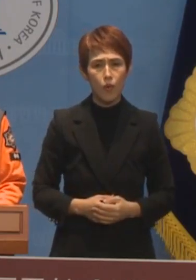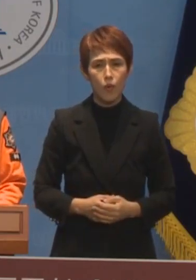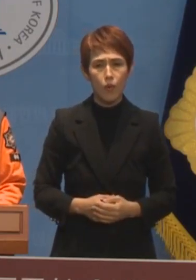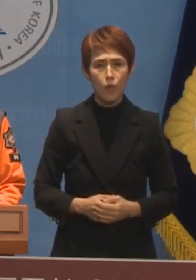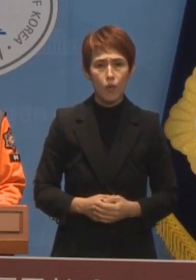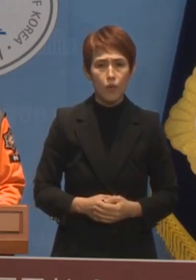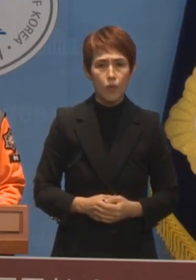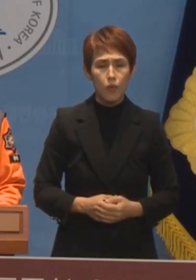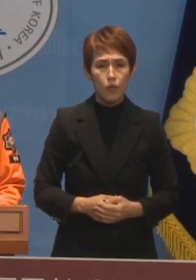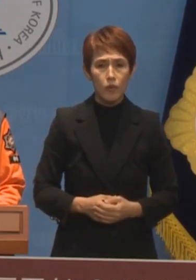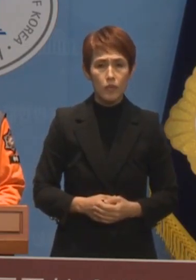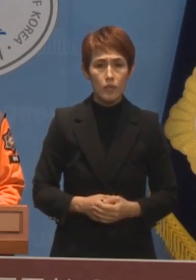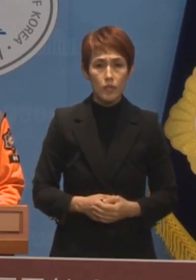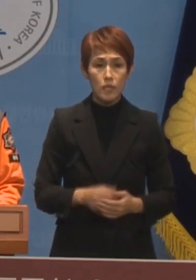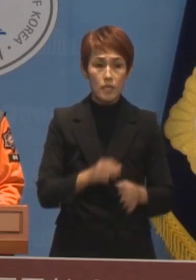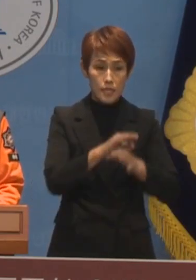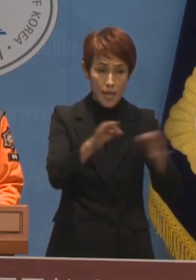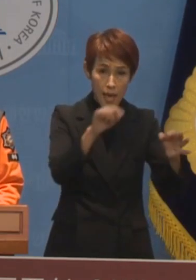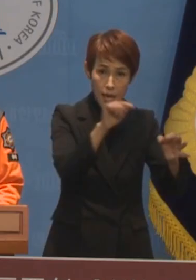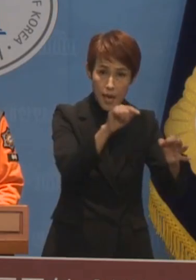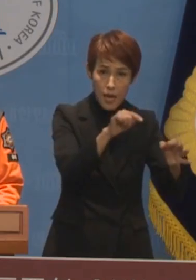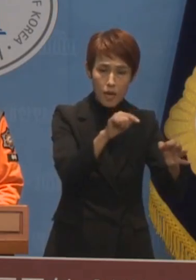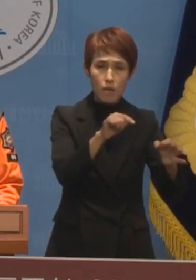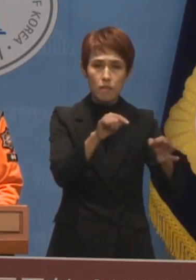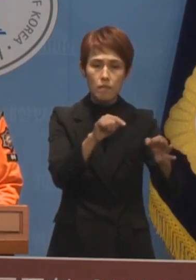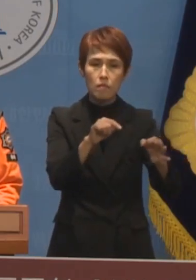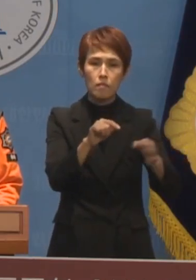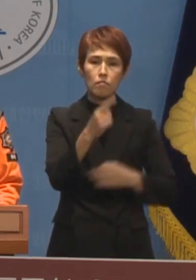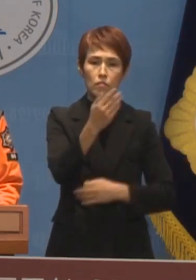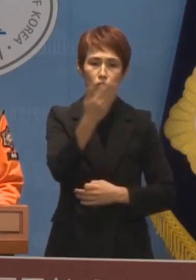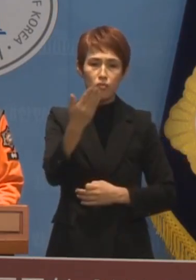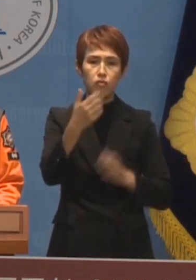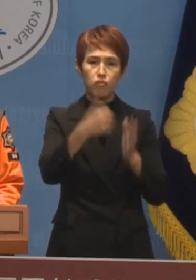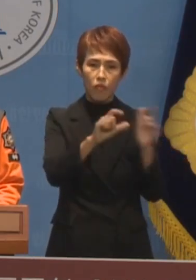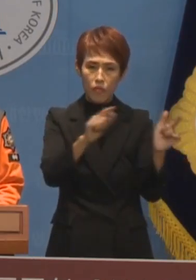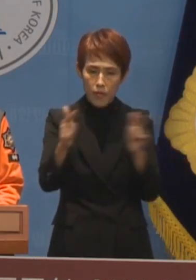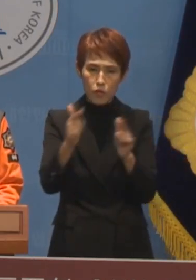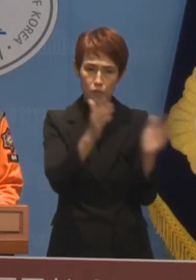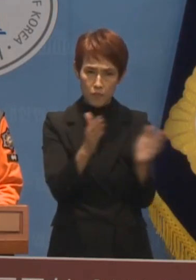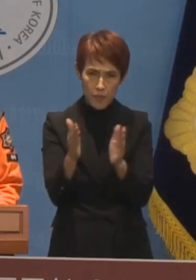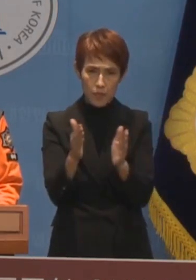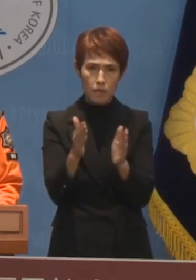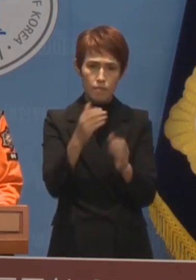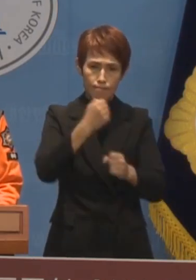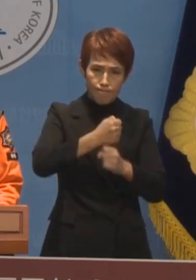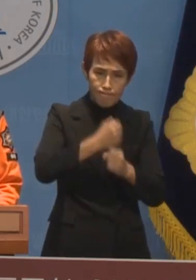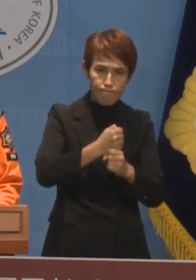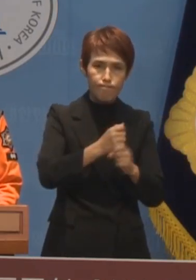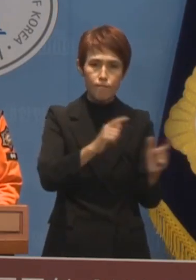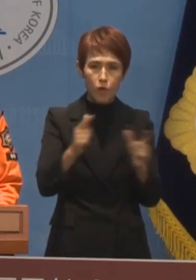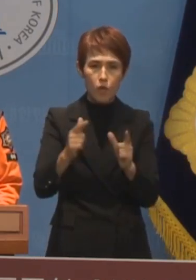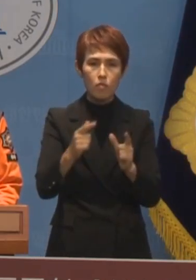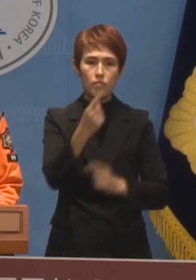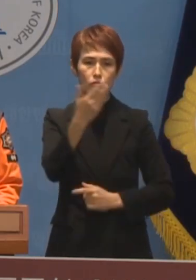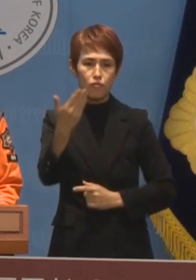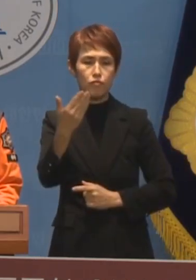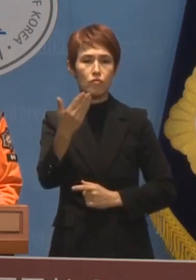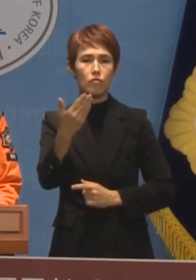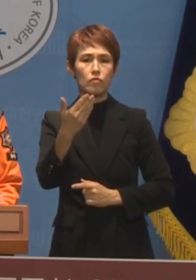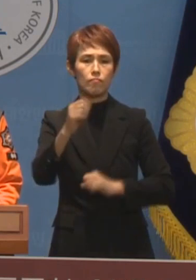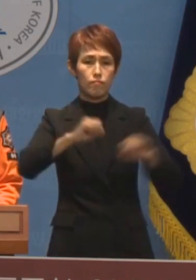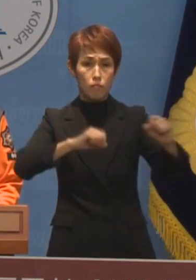이렇게 확보된 소방안전교부세는 그동안 소방장비 확충과 소방안전관리 강화에